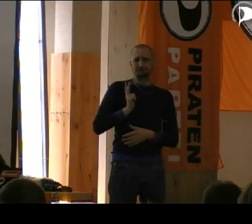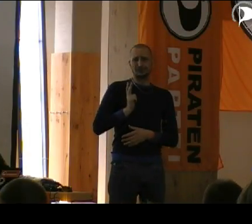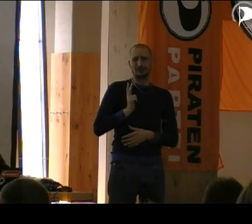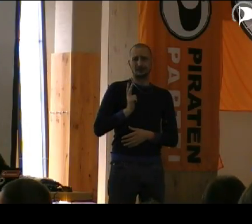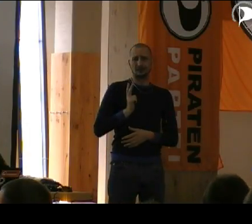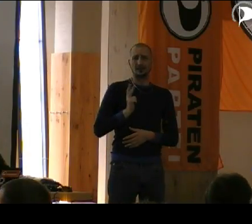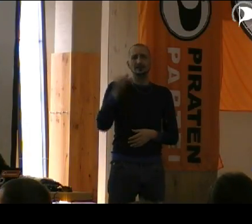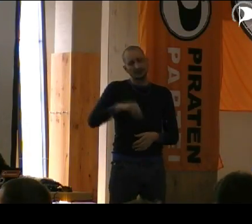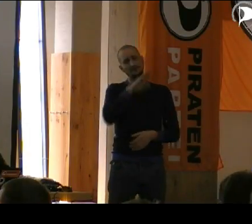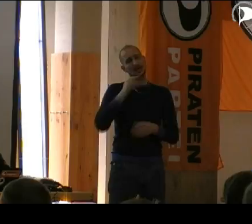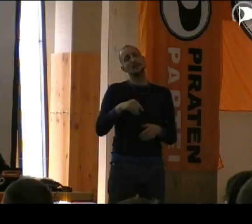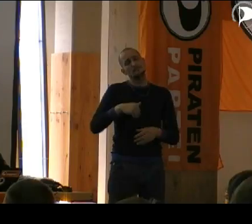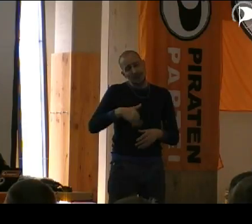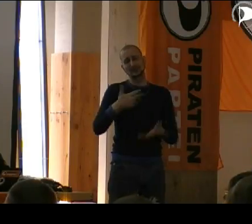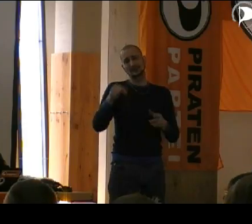einfacher